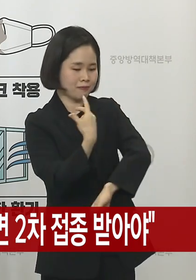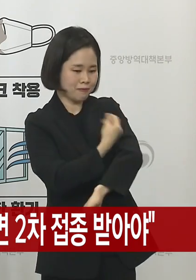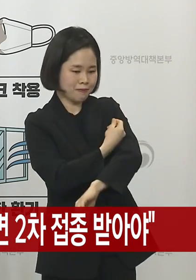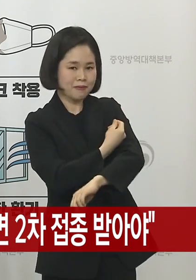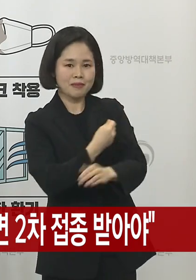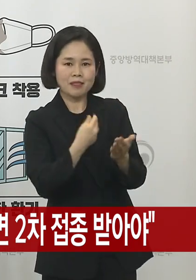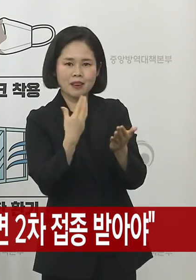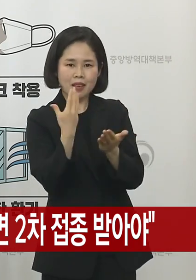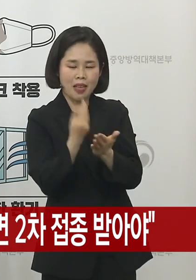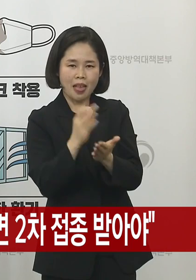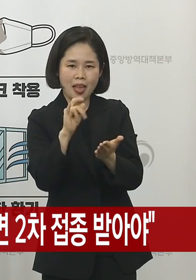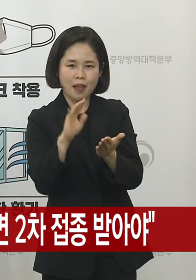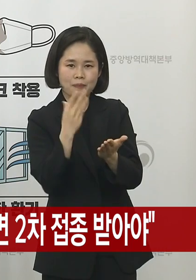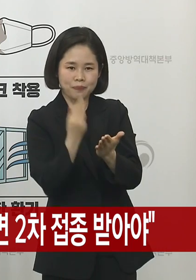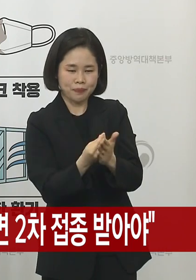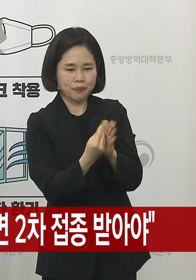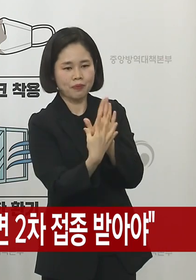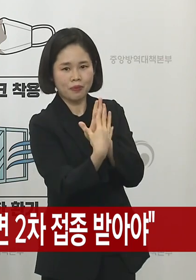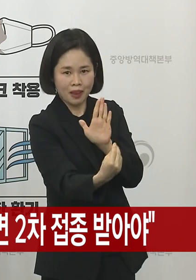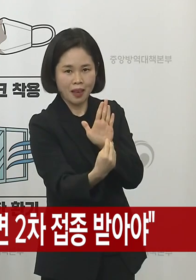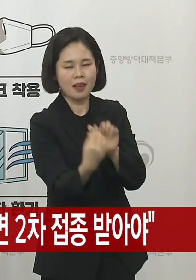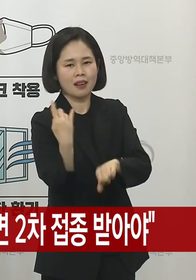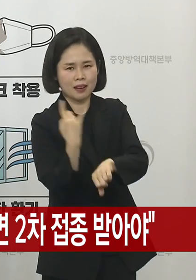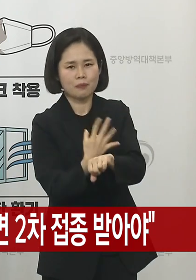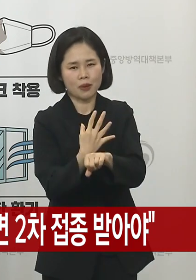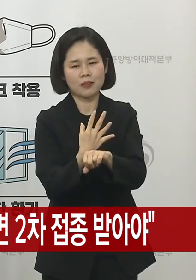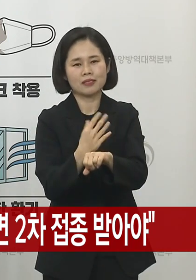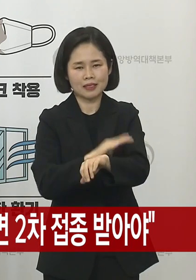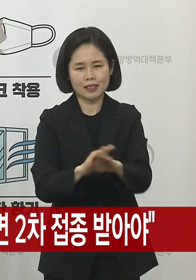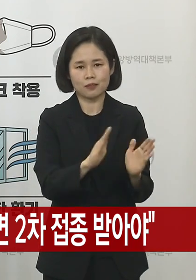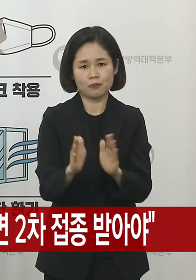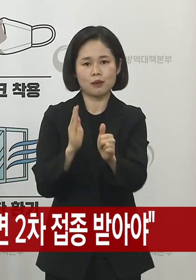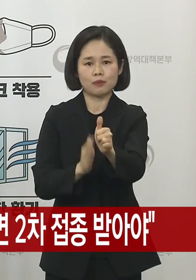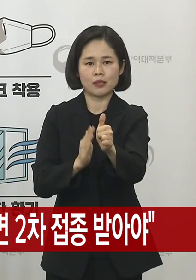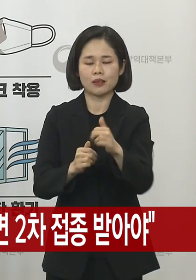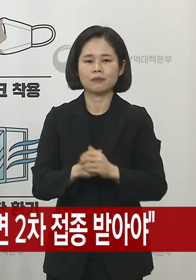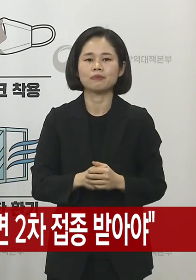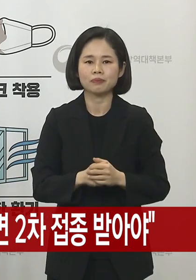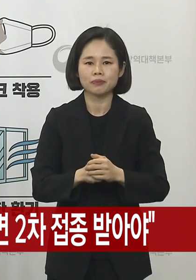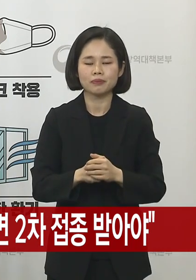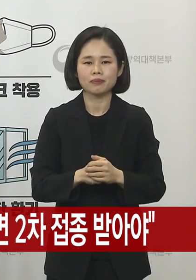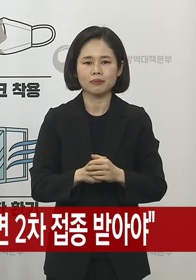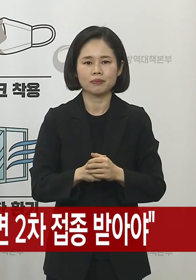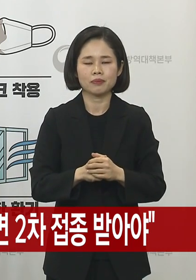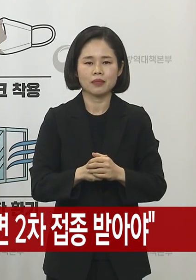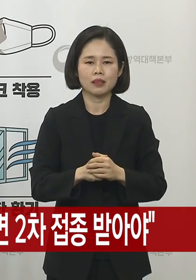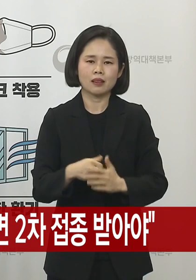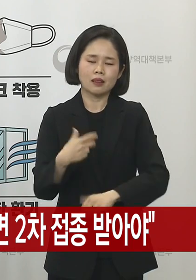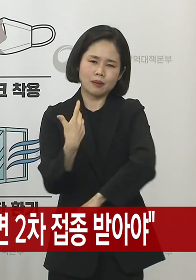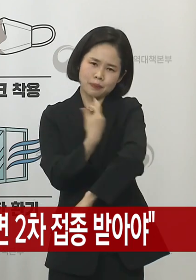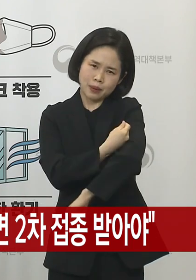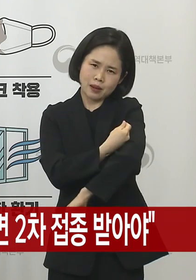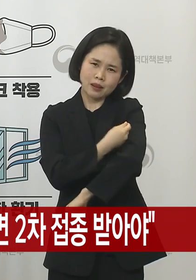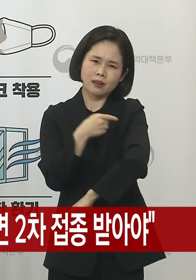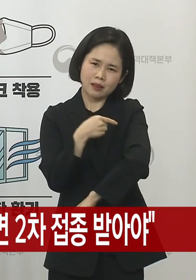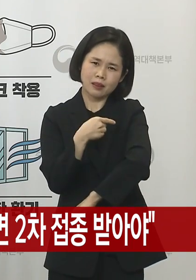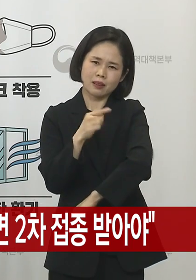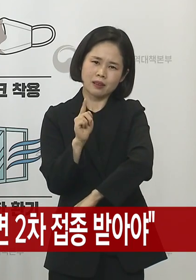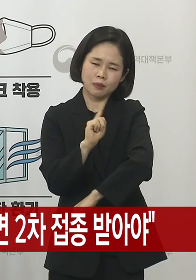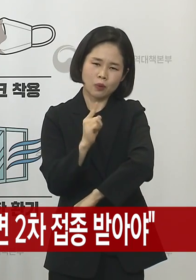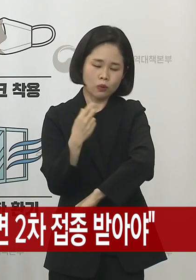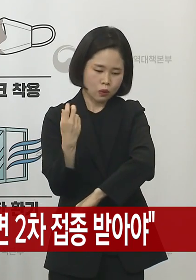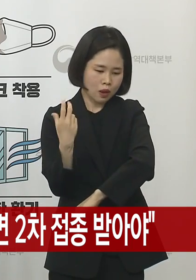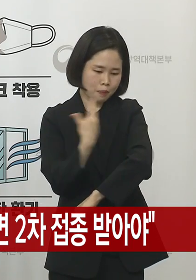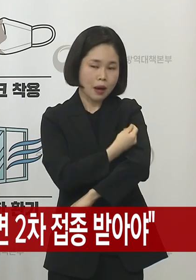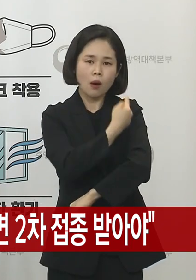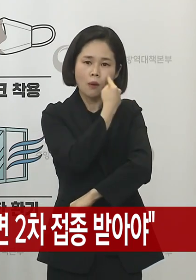방역패스가 다소 불편하시더라도 미접종자의 감염을 최소화하고 코로나 유행 통제를 위해서 꼭 필요한 제도이므로 협조해 주실